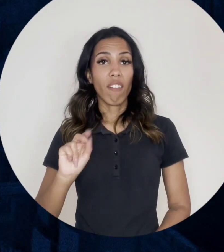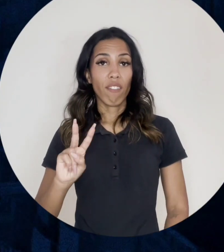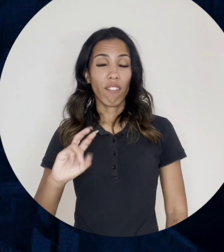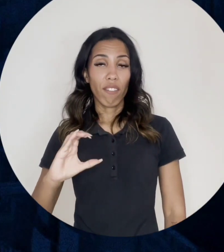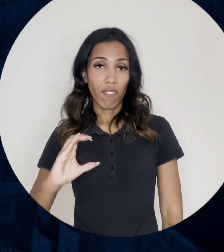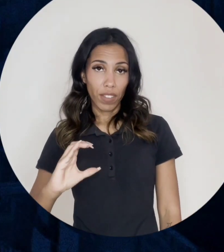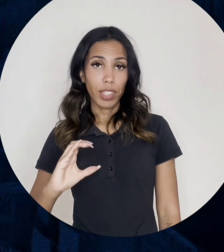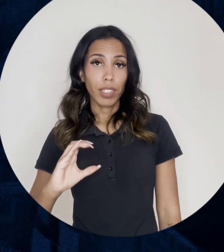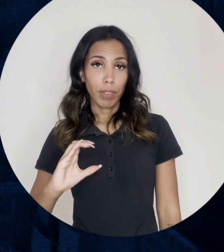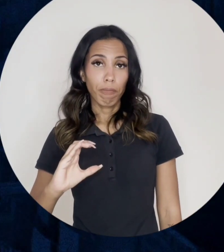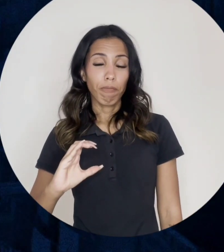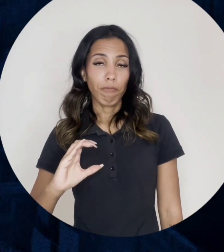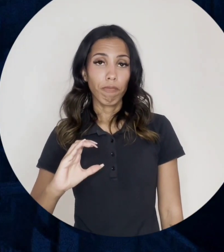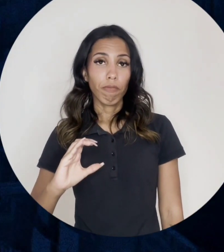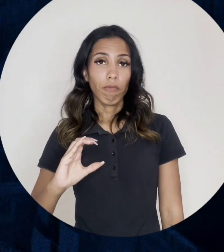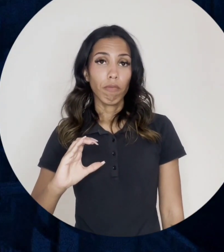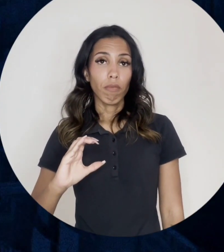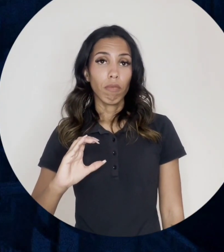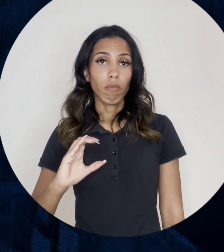ele,